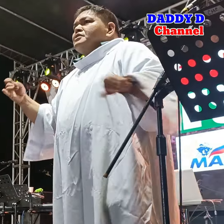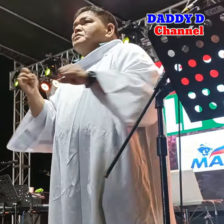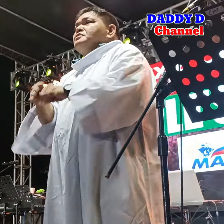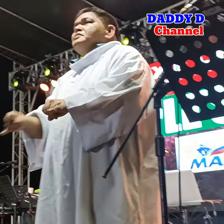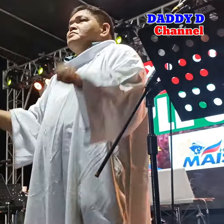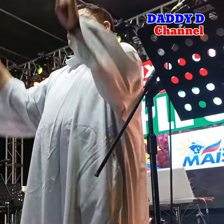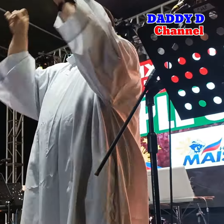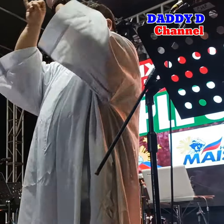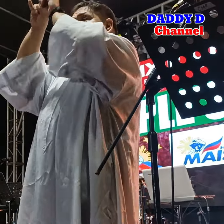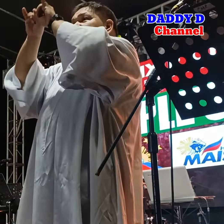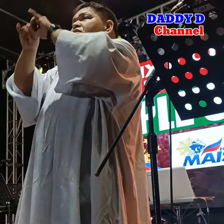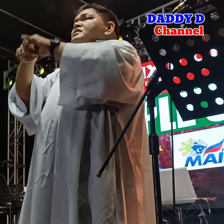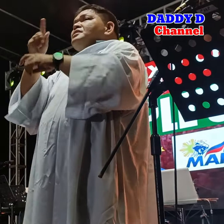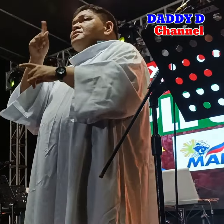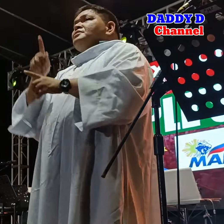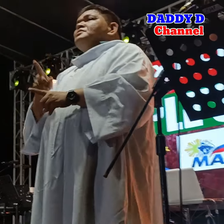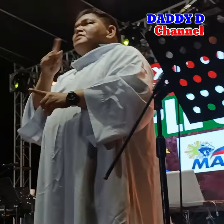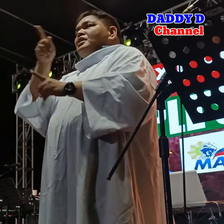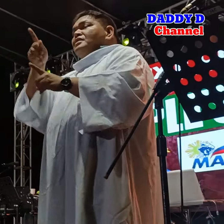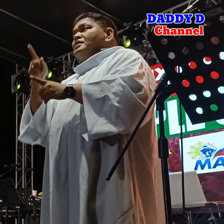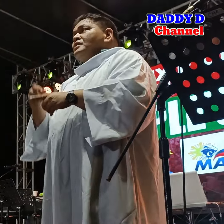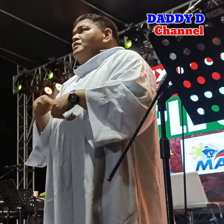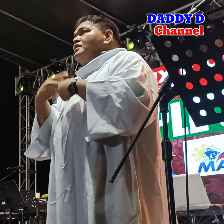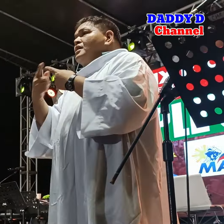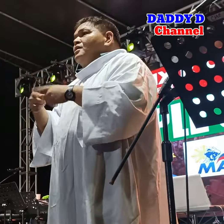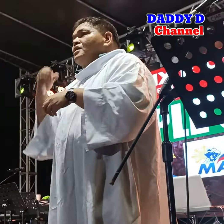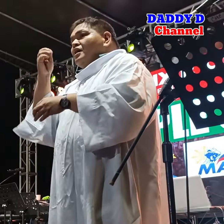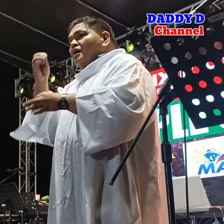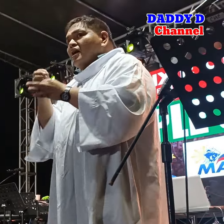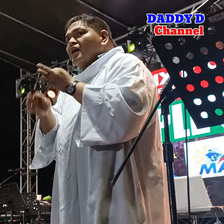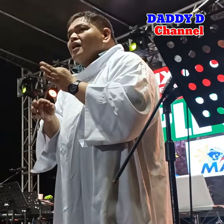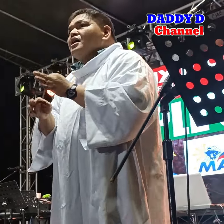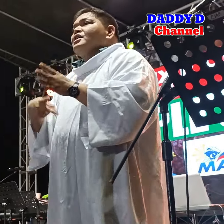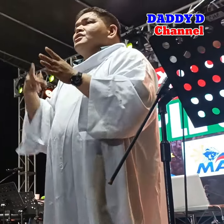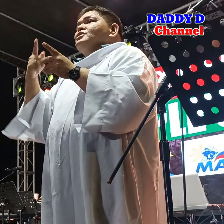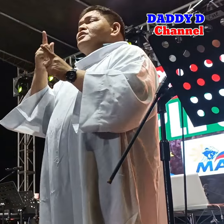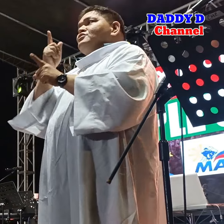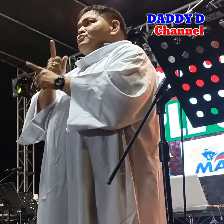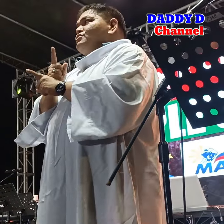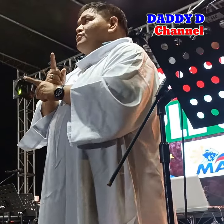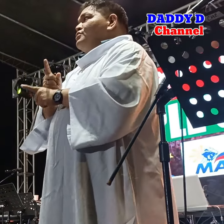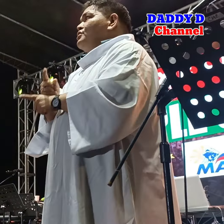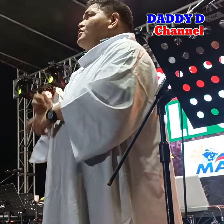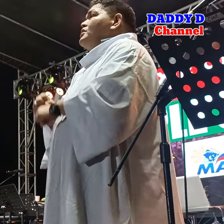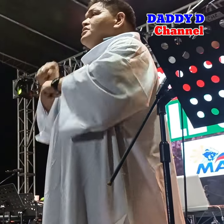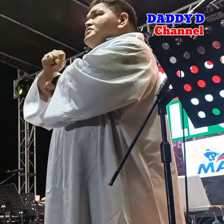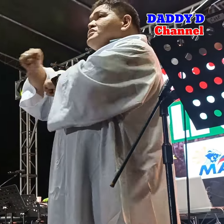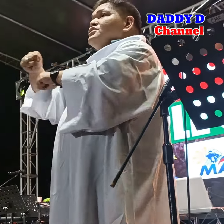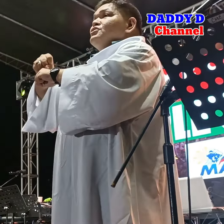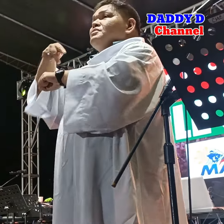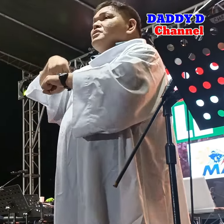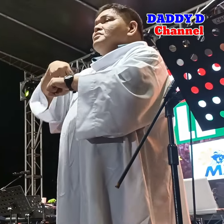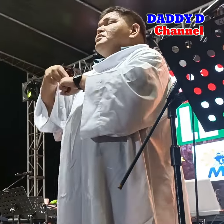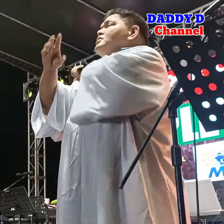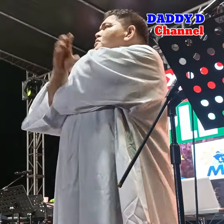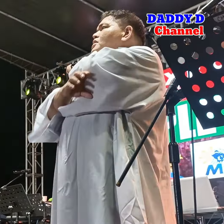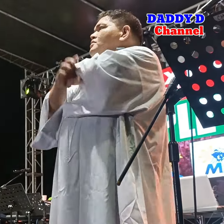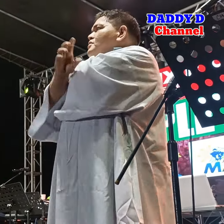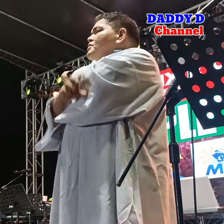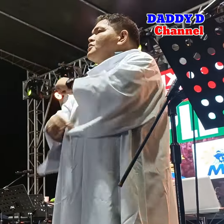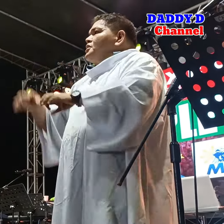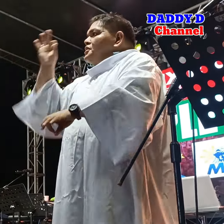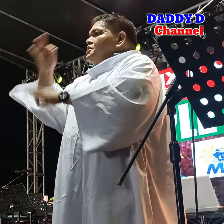sa presidente kasi yan ang nagsasabi kung ano ang tunay na estado ng bayan. Kung